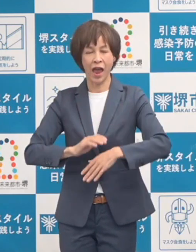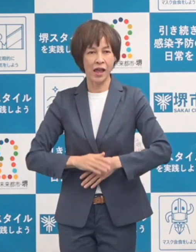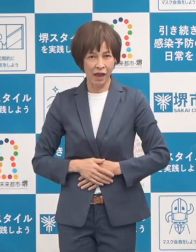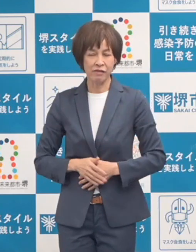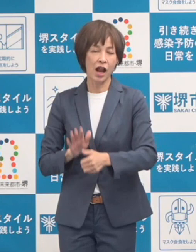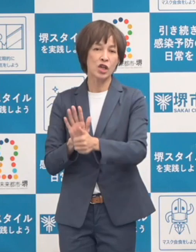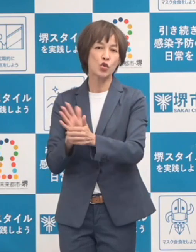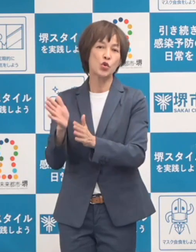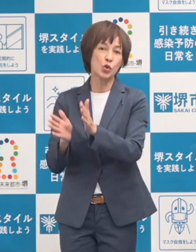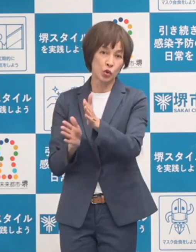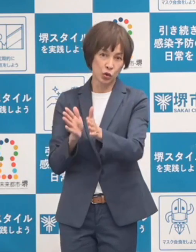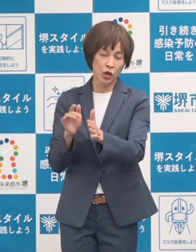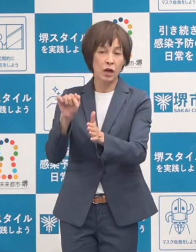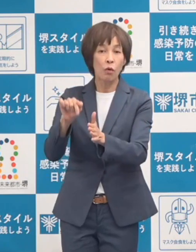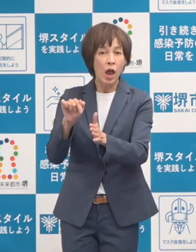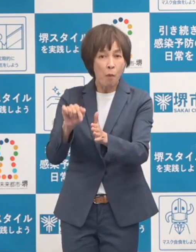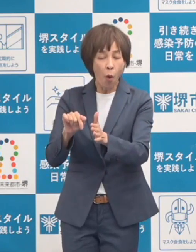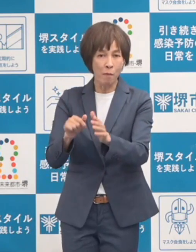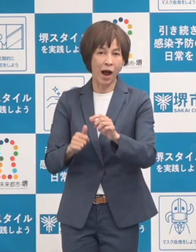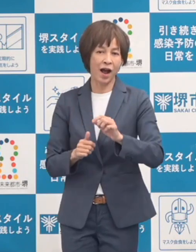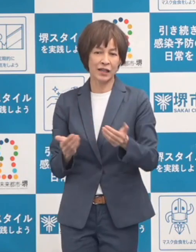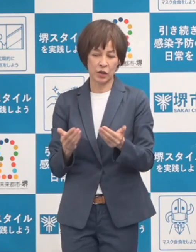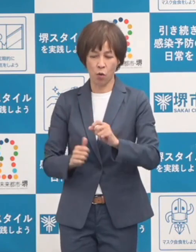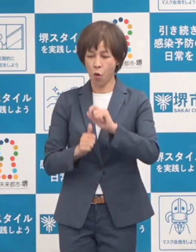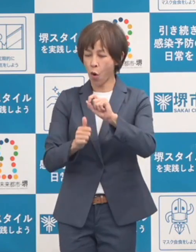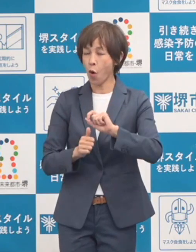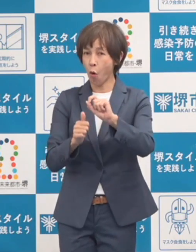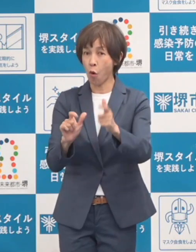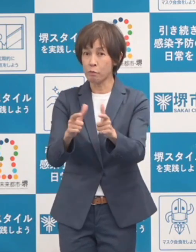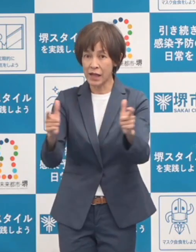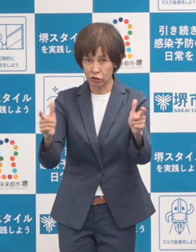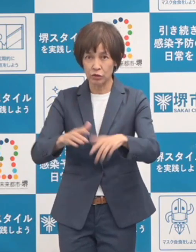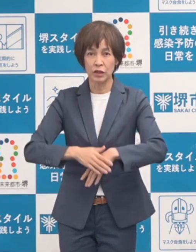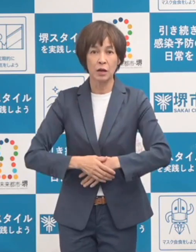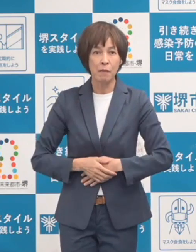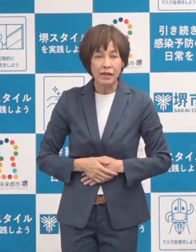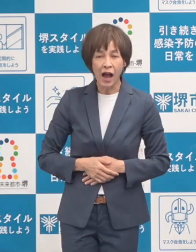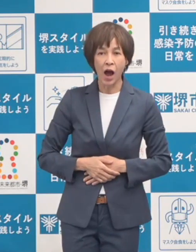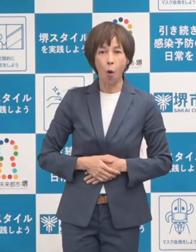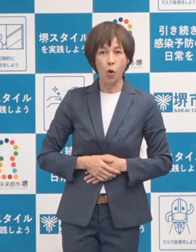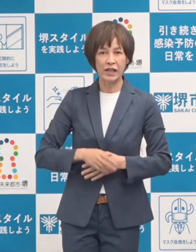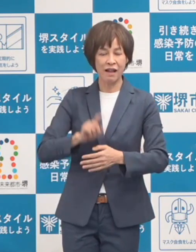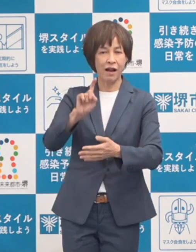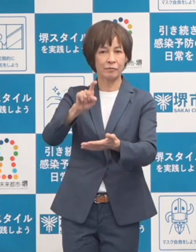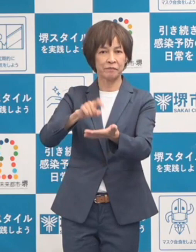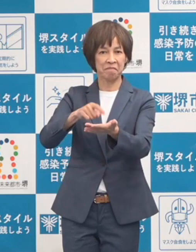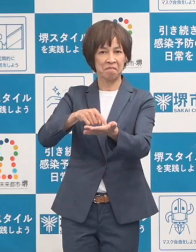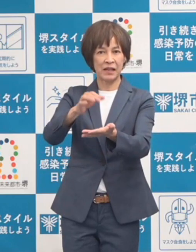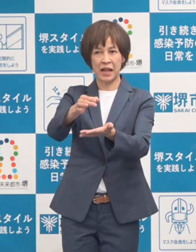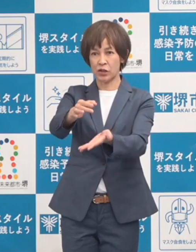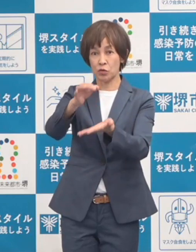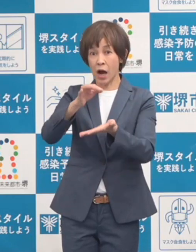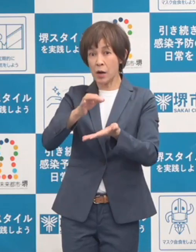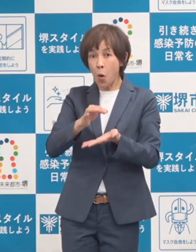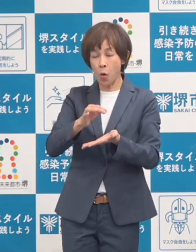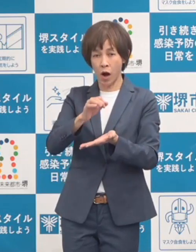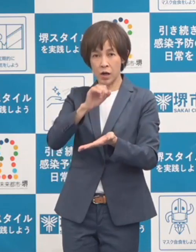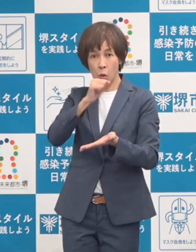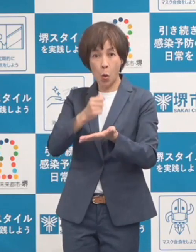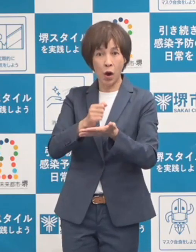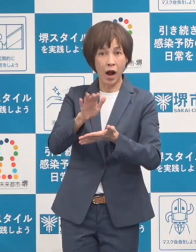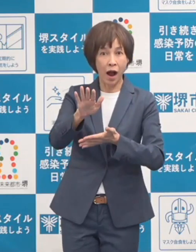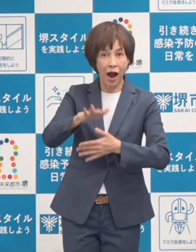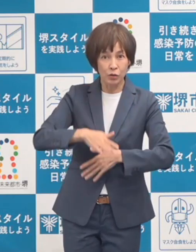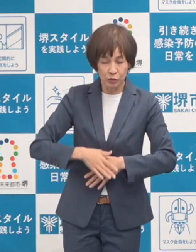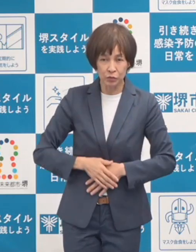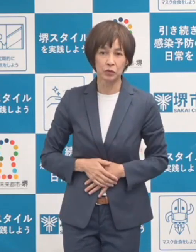ております。その優遇というのはもちろん雇用を生み出したり、結果的には大きな税収効果を生み出す、もしくは久保田様のように